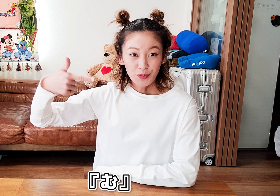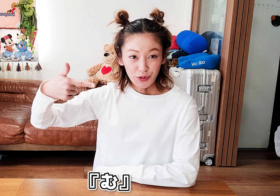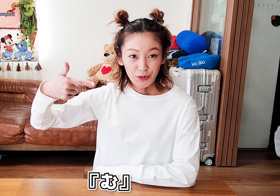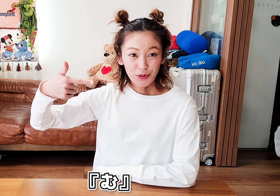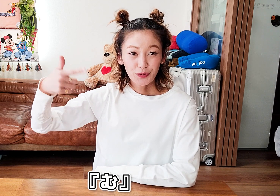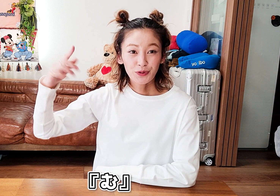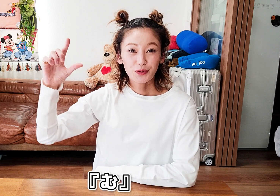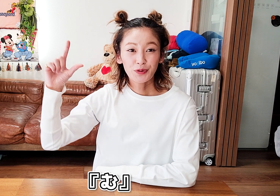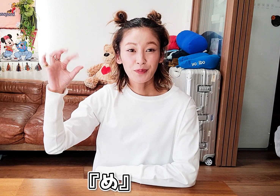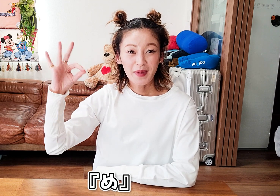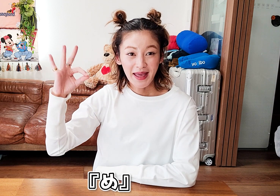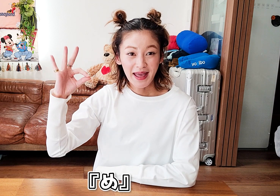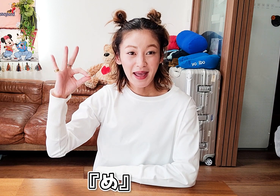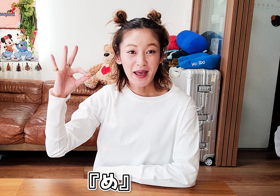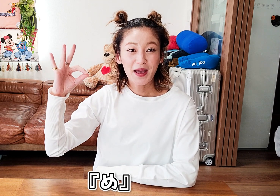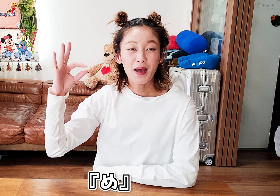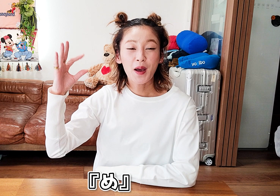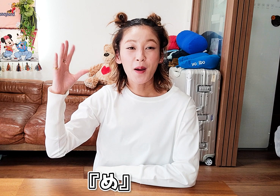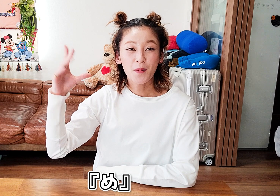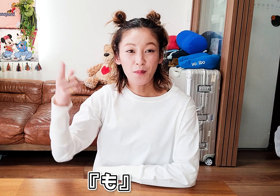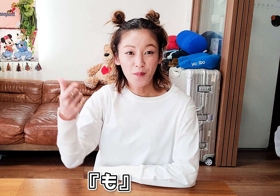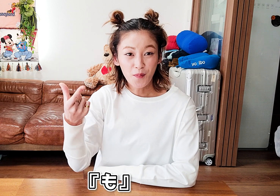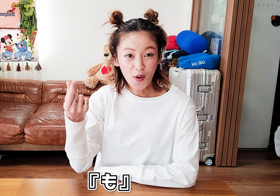むめも、